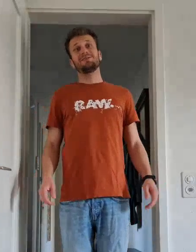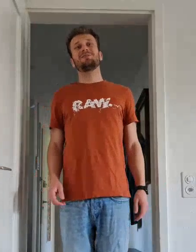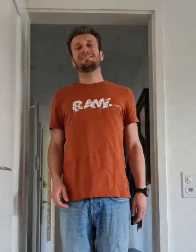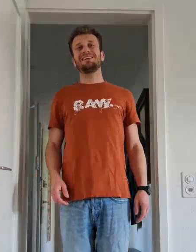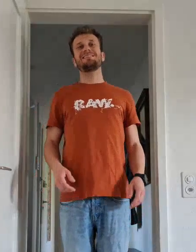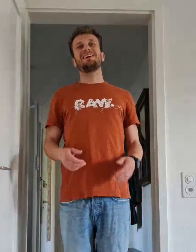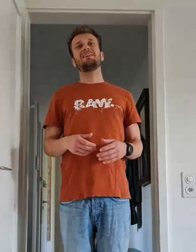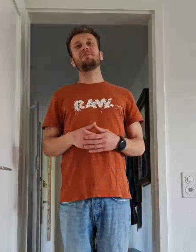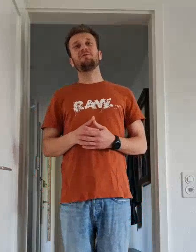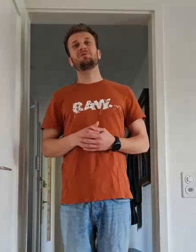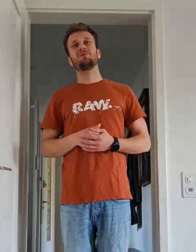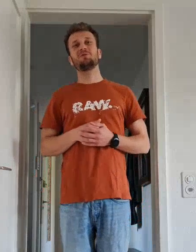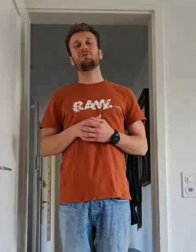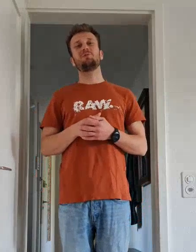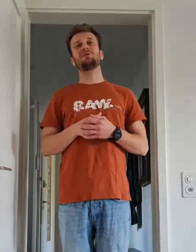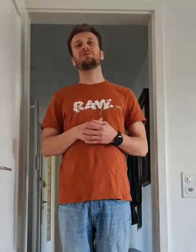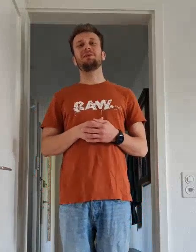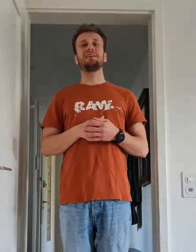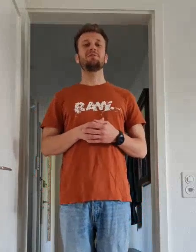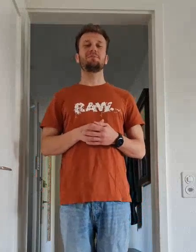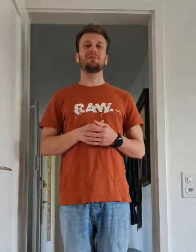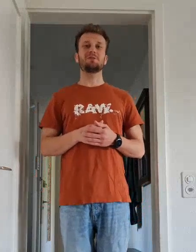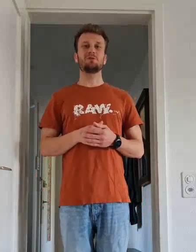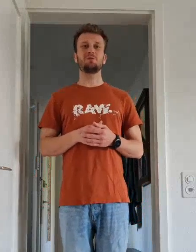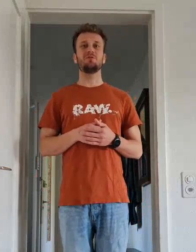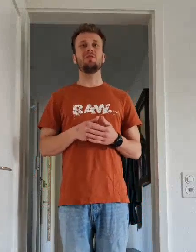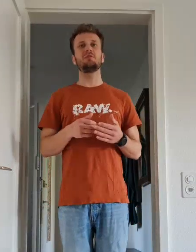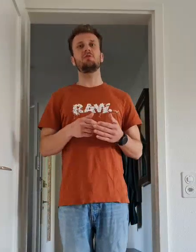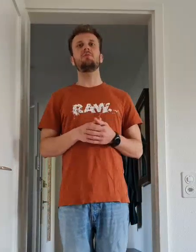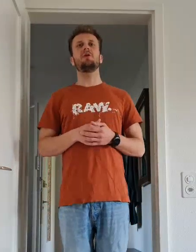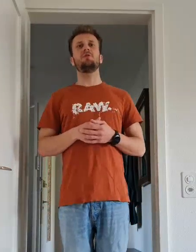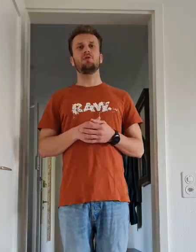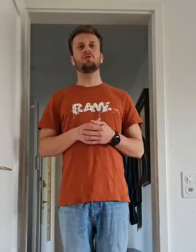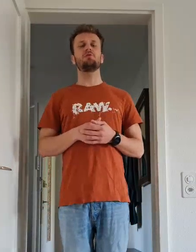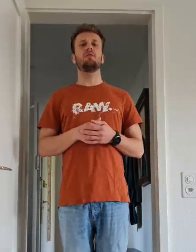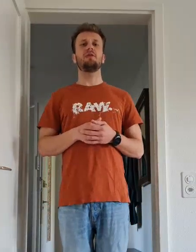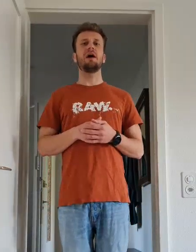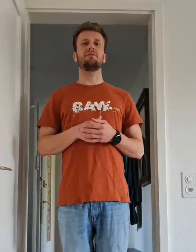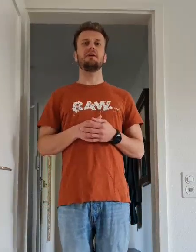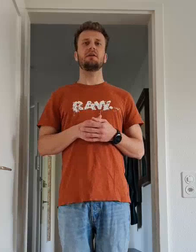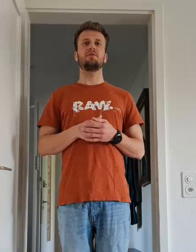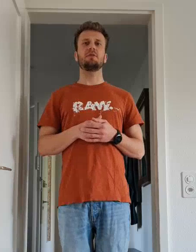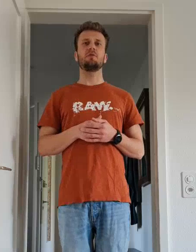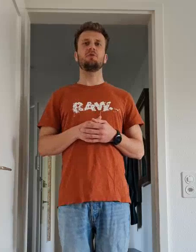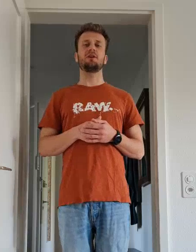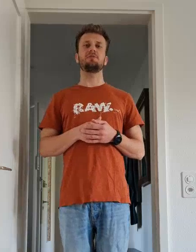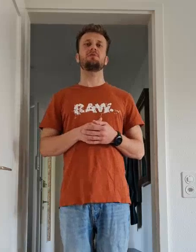Leider reicht allein die Funktion der Buchstabeninterpretation und Wiedergabe noch nicht zu einer Vereinfachung der Kommunikation